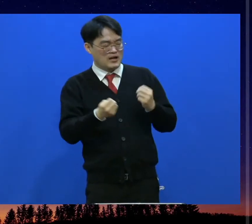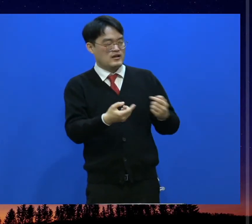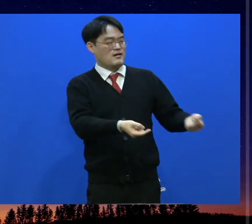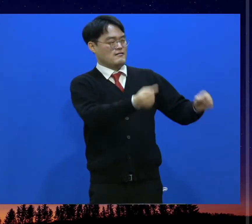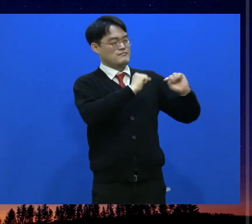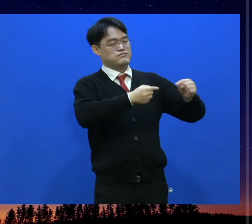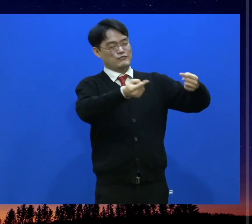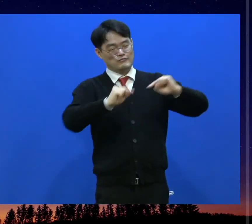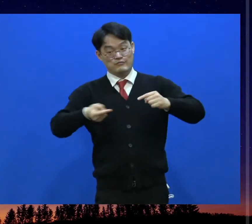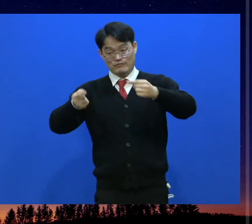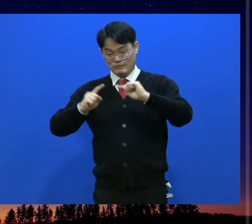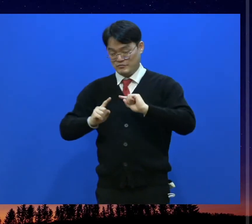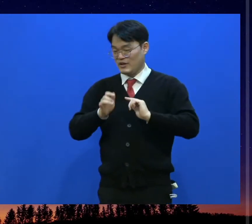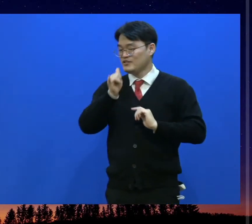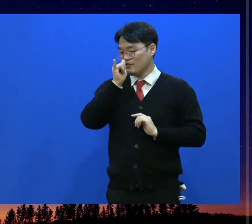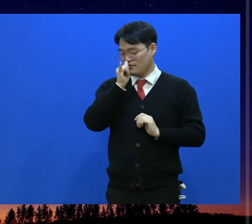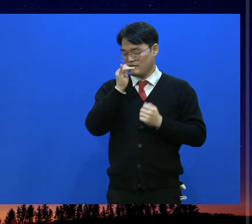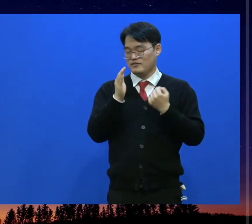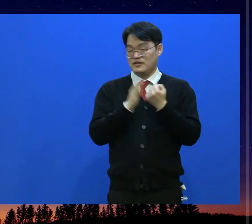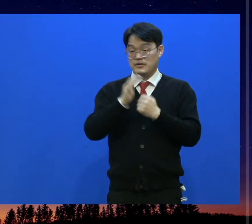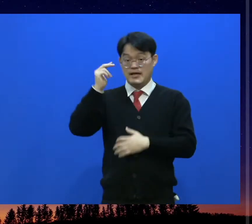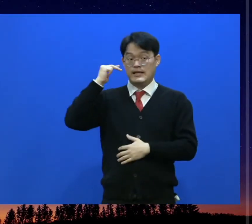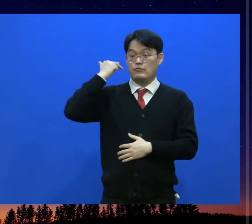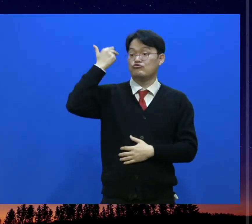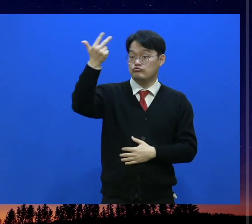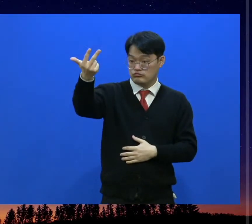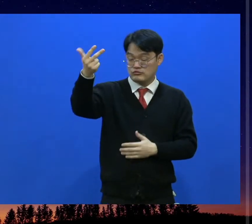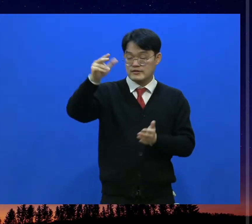교회들이 이제 많이 있습니다. 그래서 다음 주는